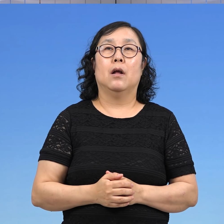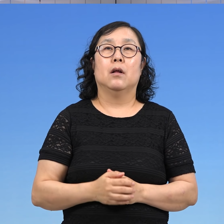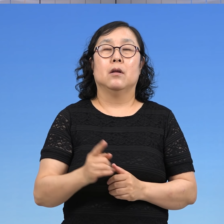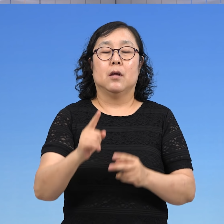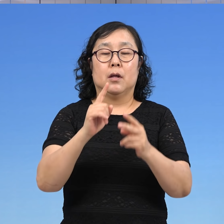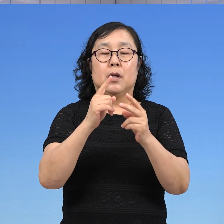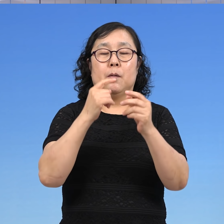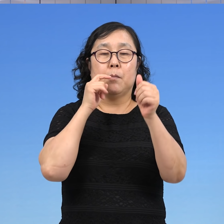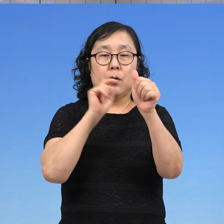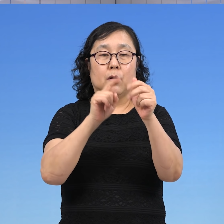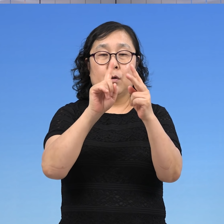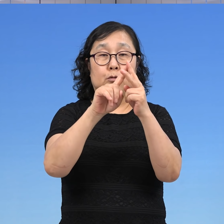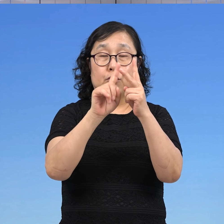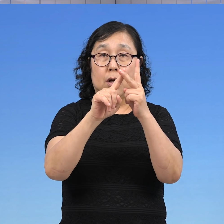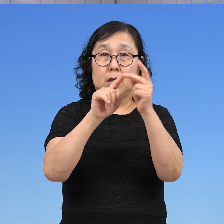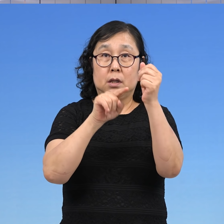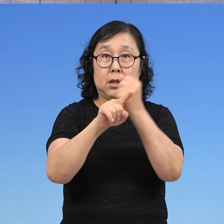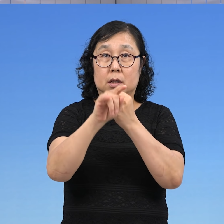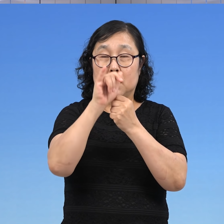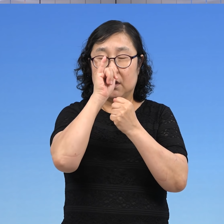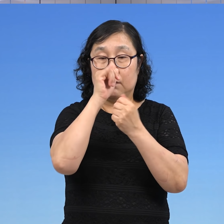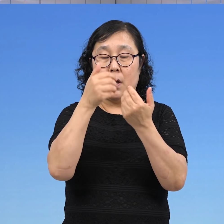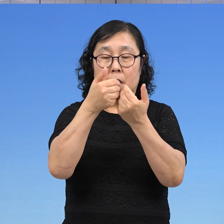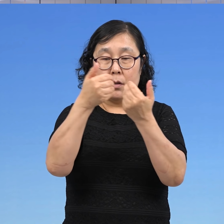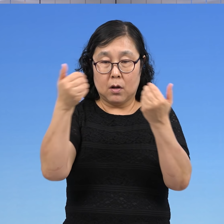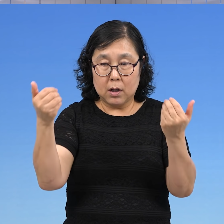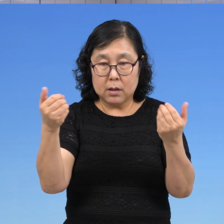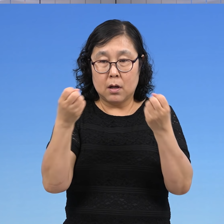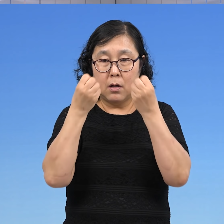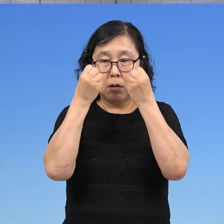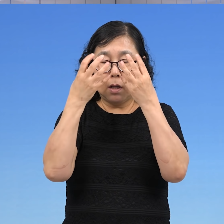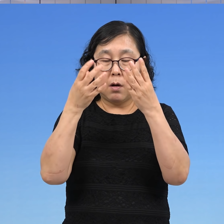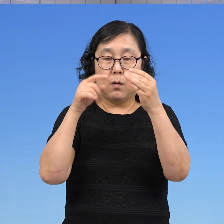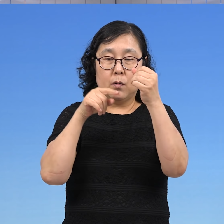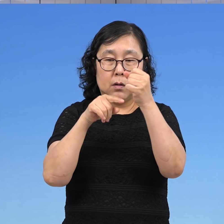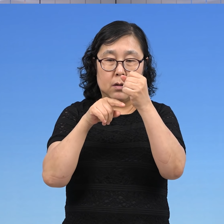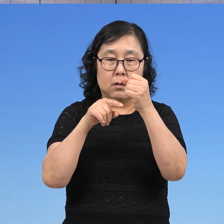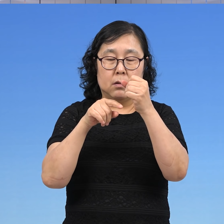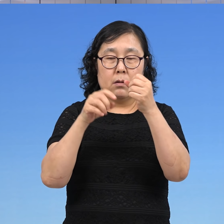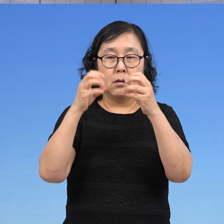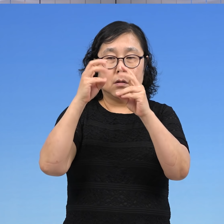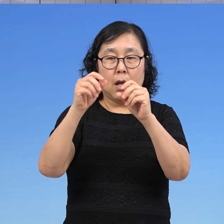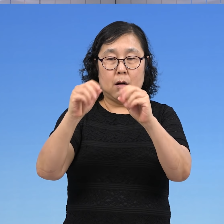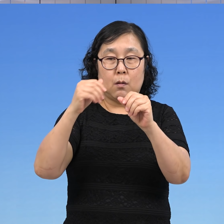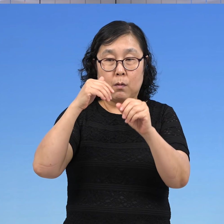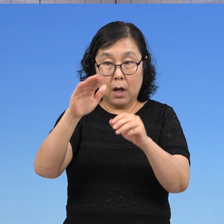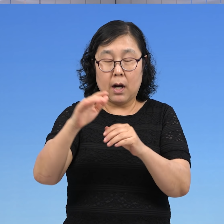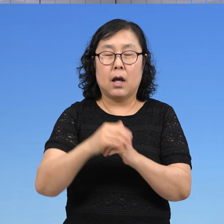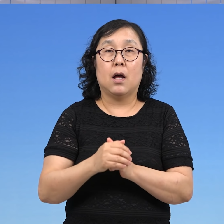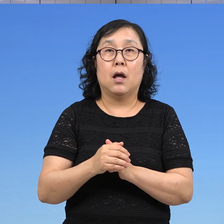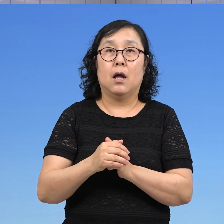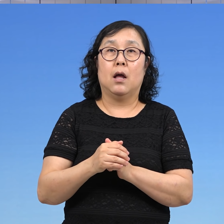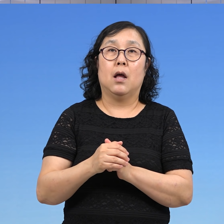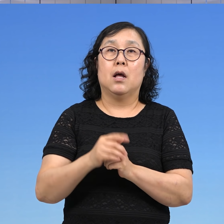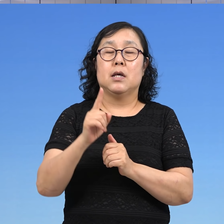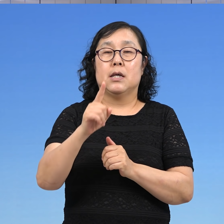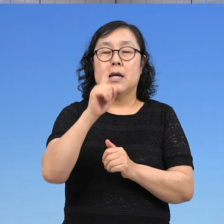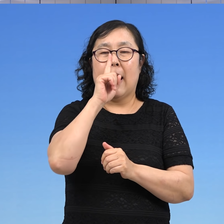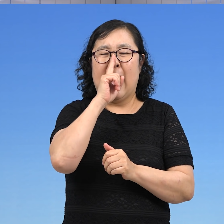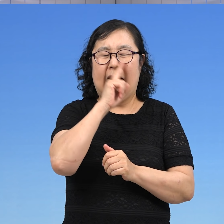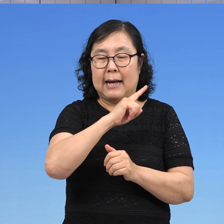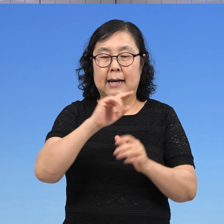이 명령에는 투 가지 의미가 담겨져 있는데요 떠나서 새로운 땅으로 가라는 이 명령에는 이 악한